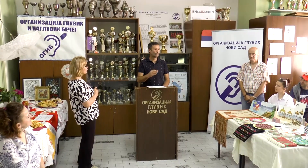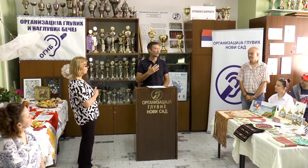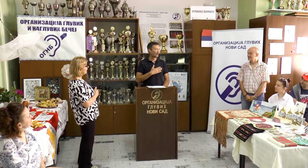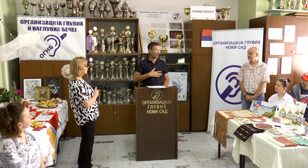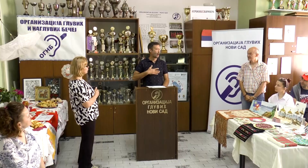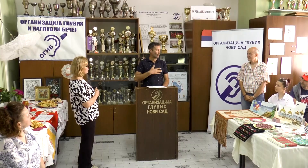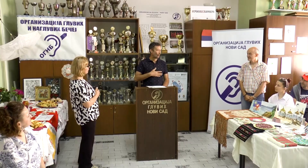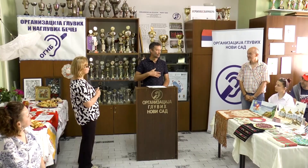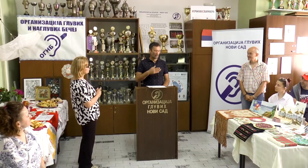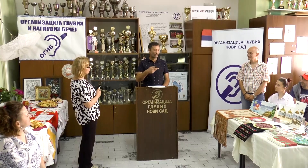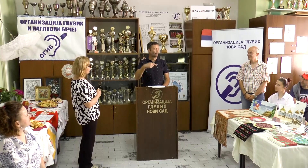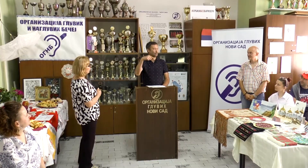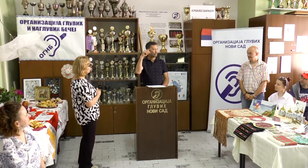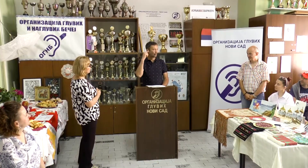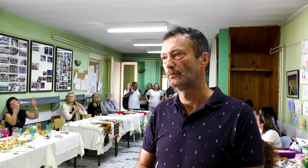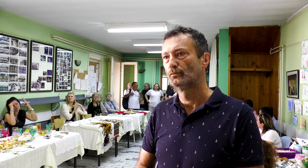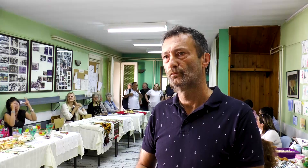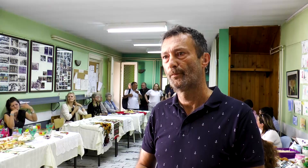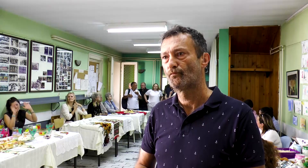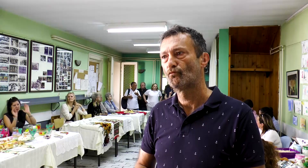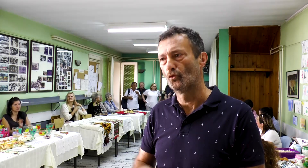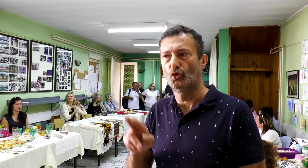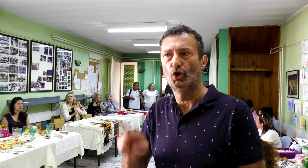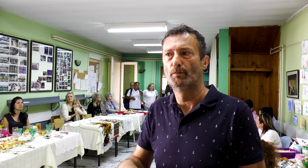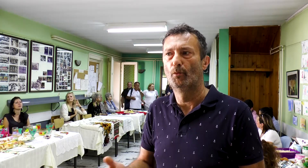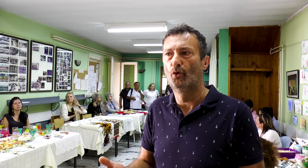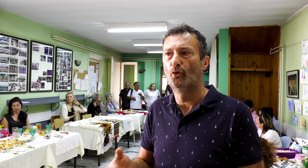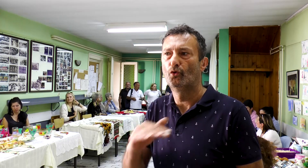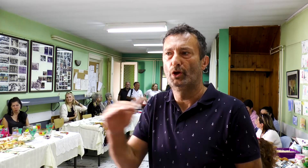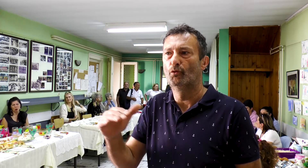neki vid manifestacija u okviru kojeg se svi okupu?